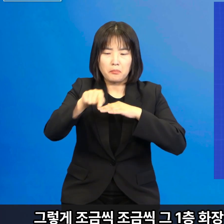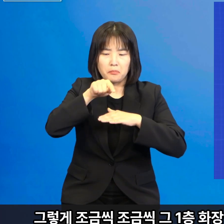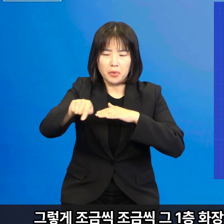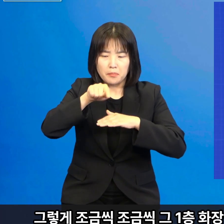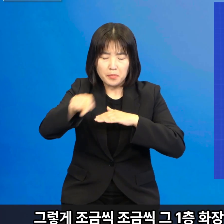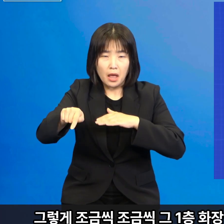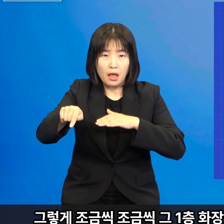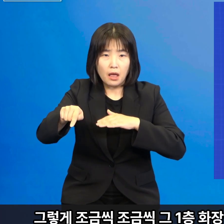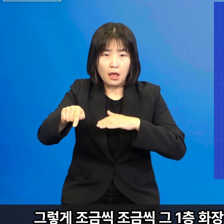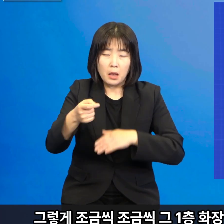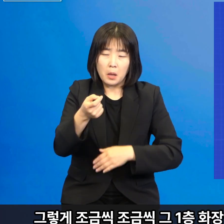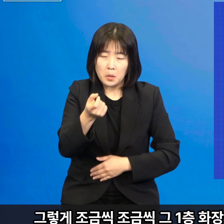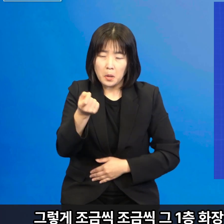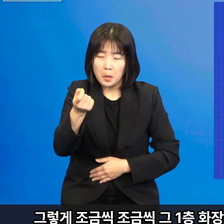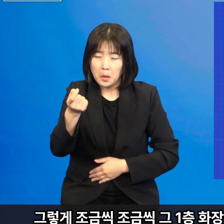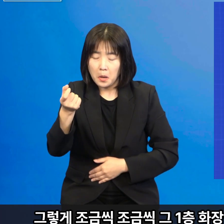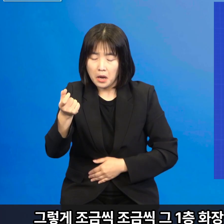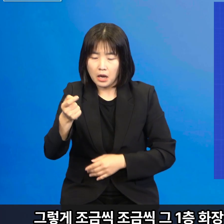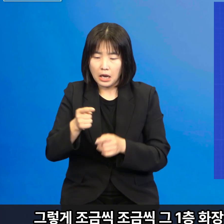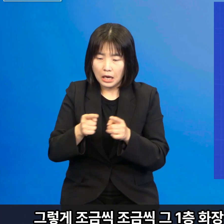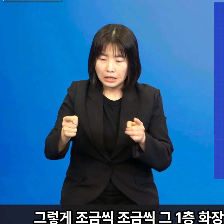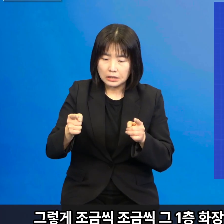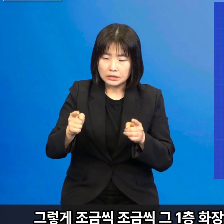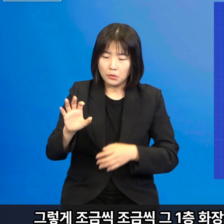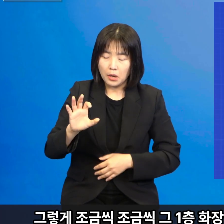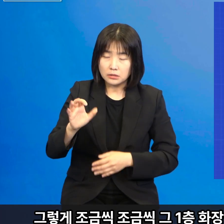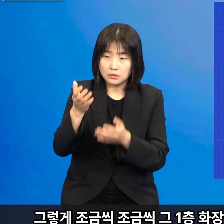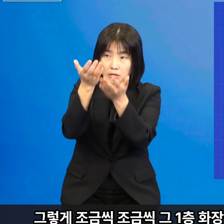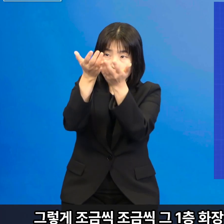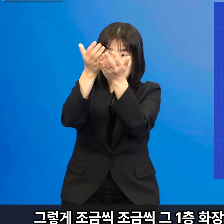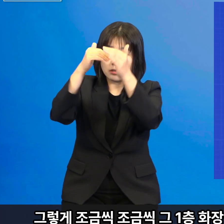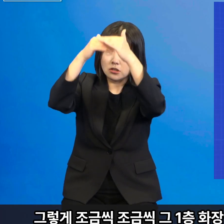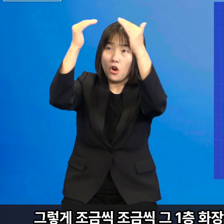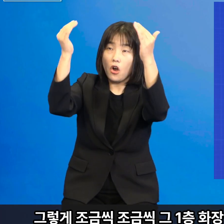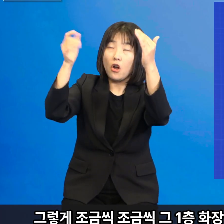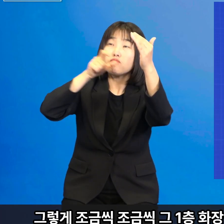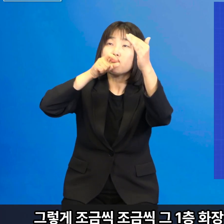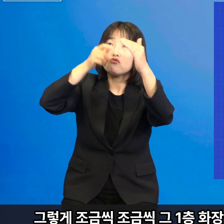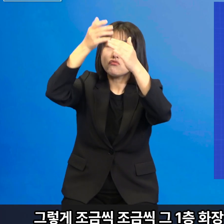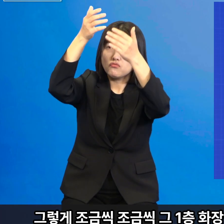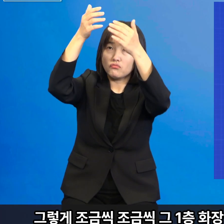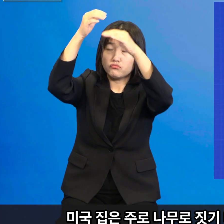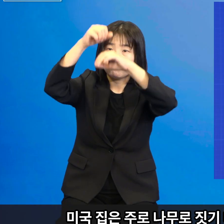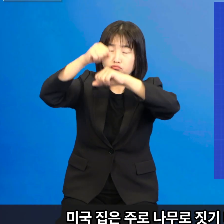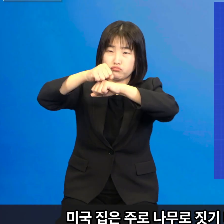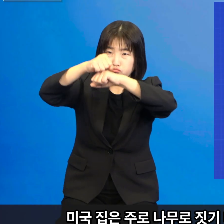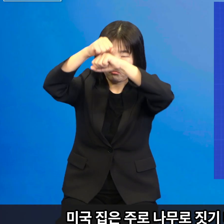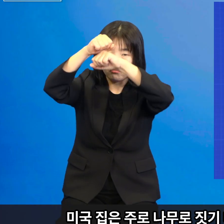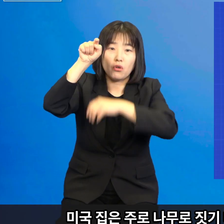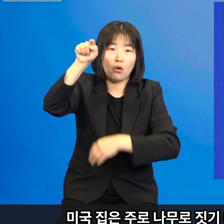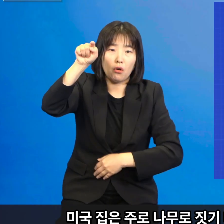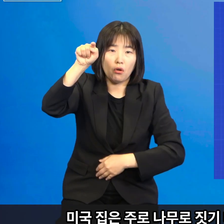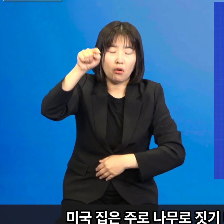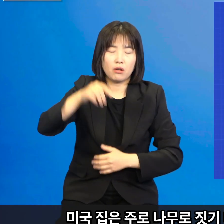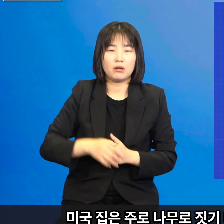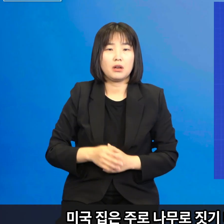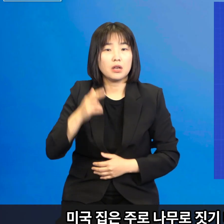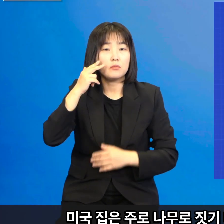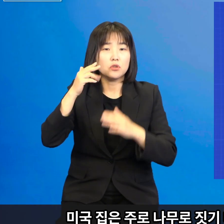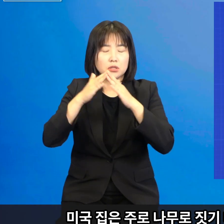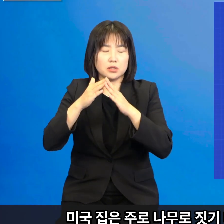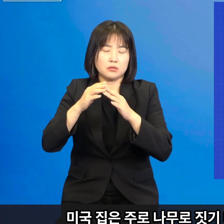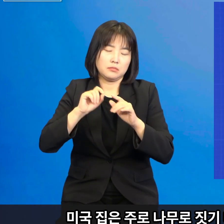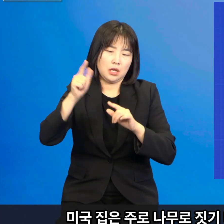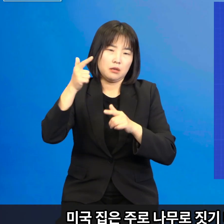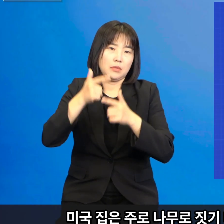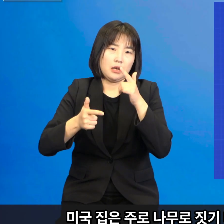그렇게 조금씩 그 1층 화장실 천정에 물이 쌓여 있었던 것이죠. 미국 집은 주로 나무로 짓기 때문에 이런